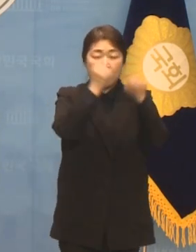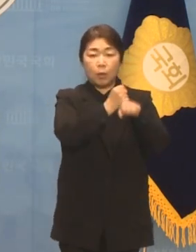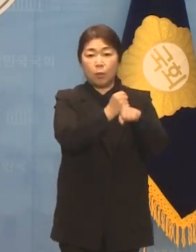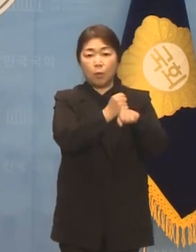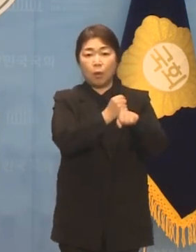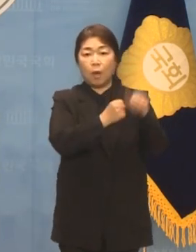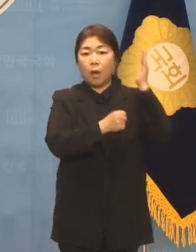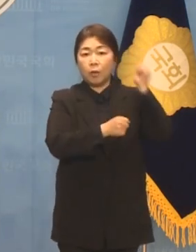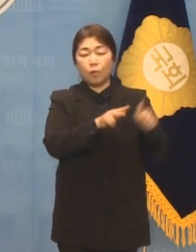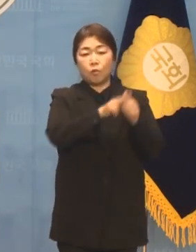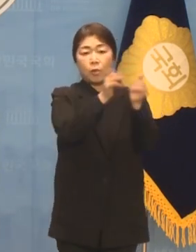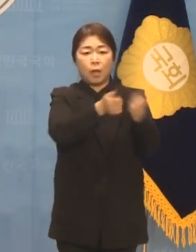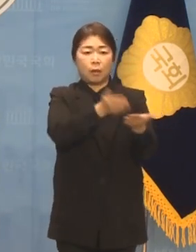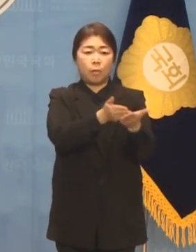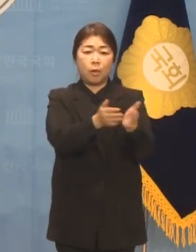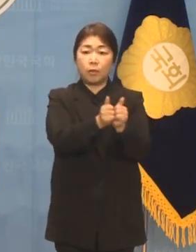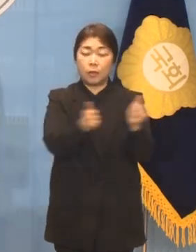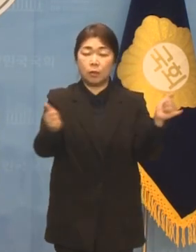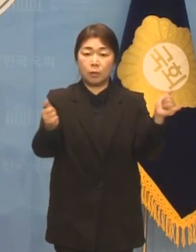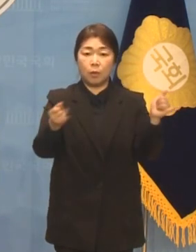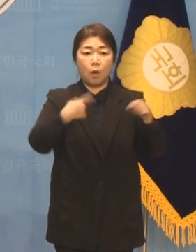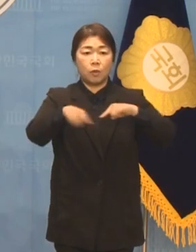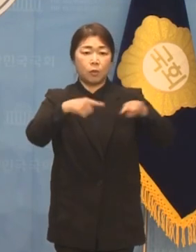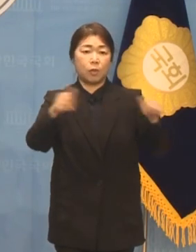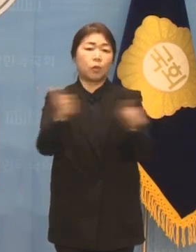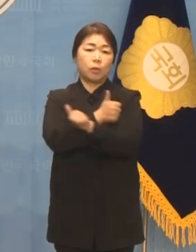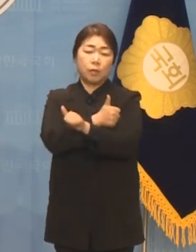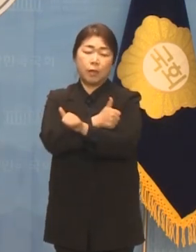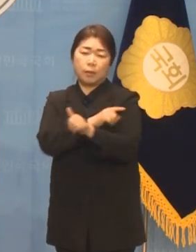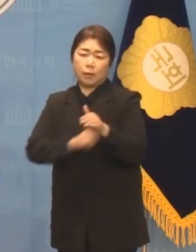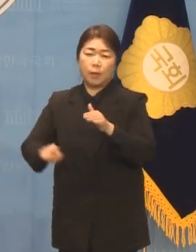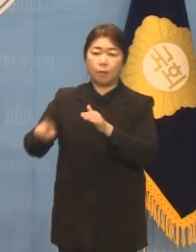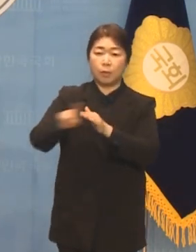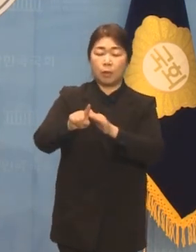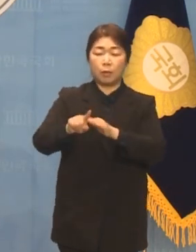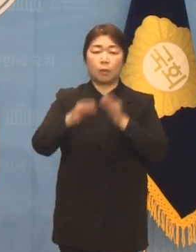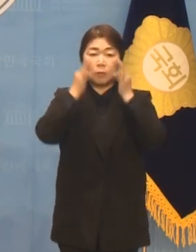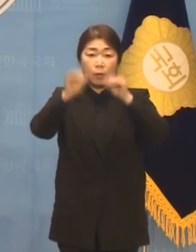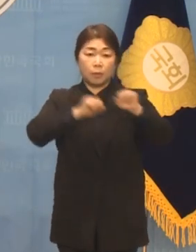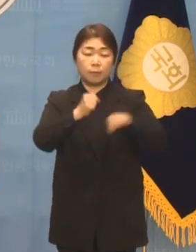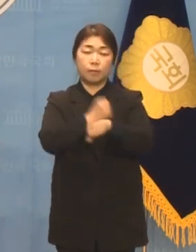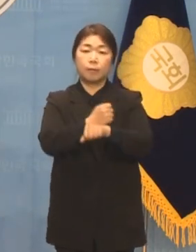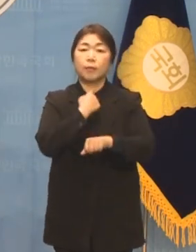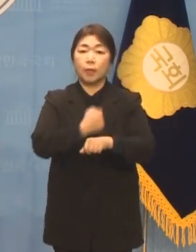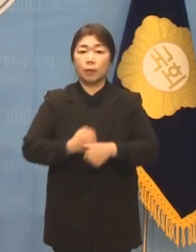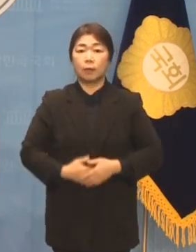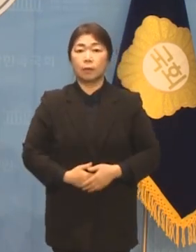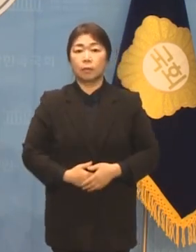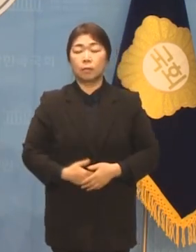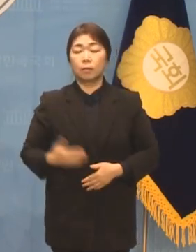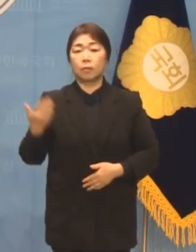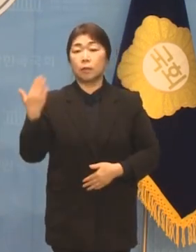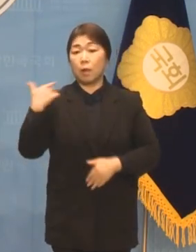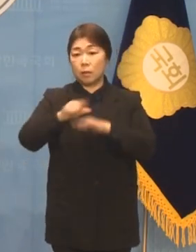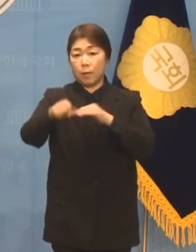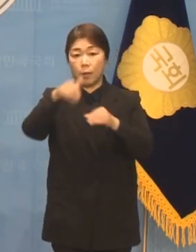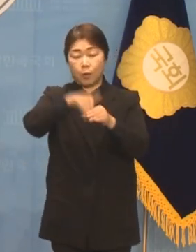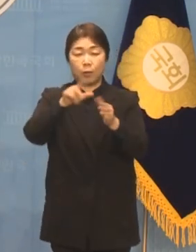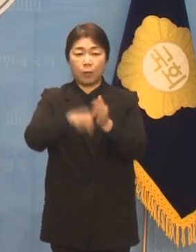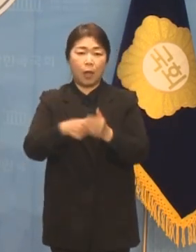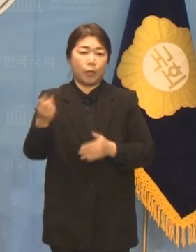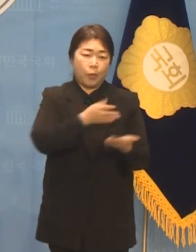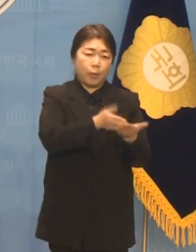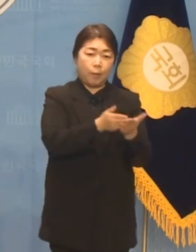대변인으로 정권 교체의 최선봉에 서 있었습니다. 지난 지방선거에서는 또 한 번의